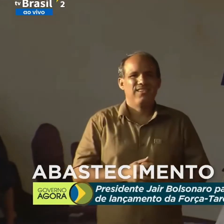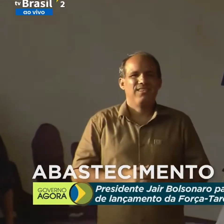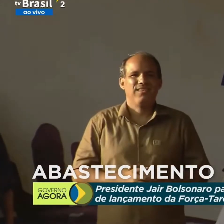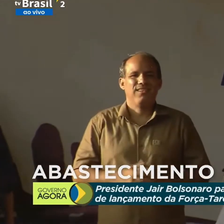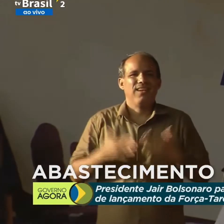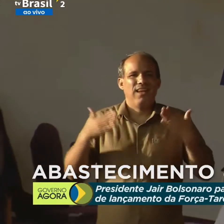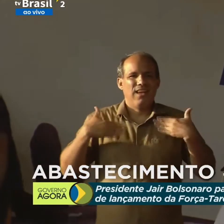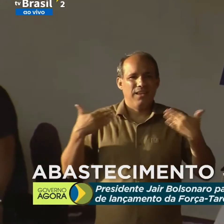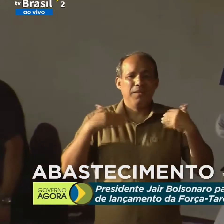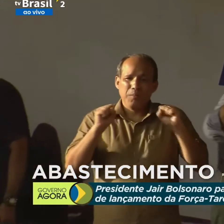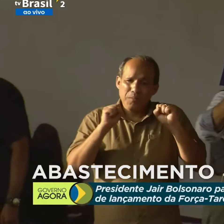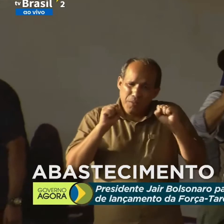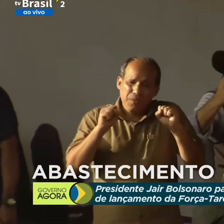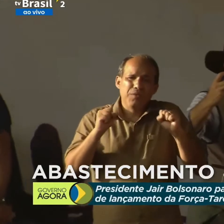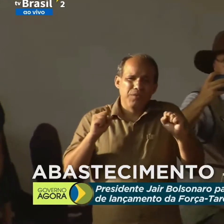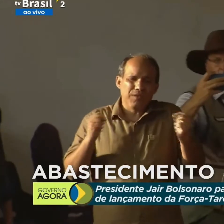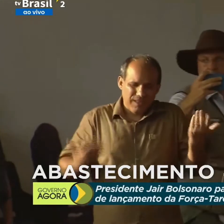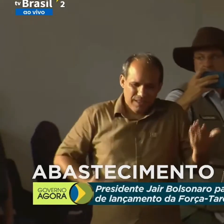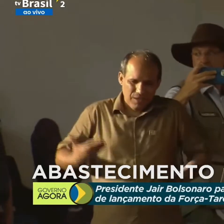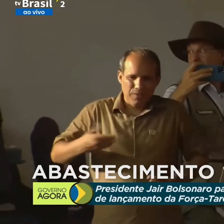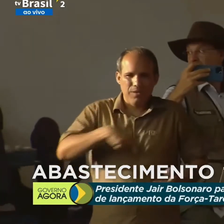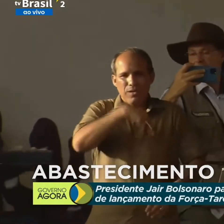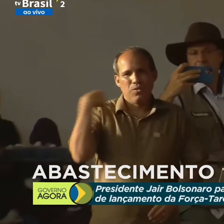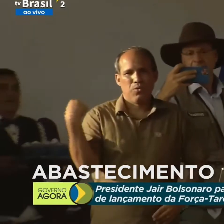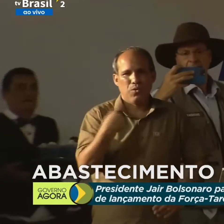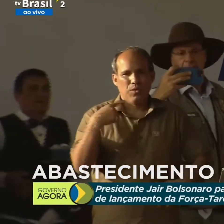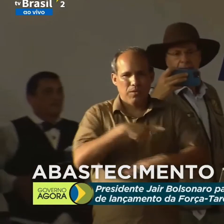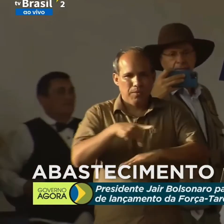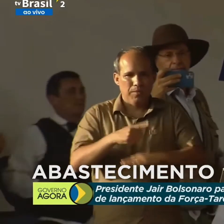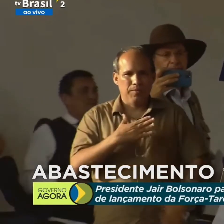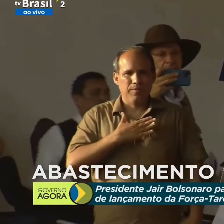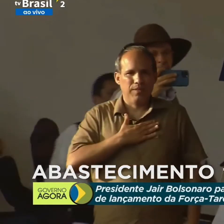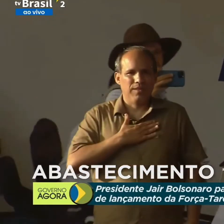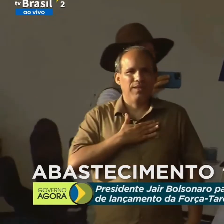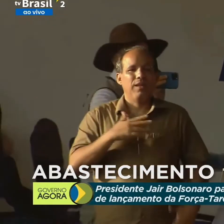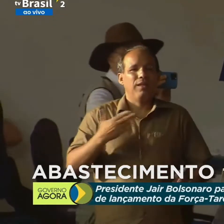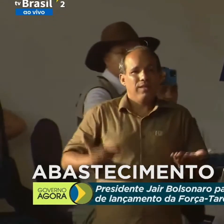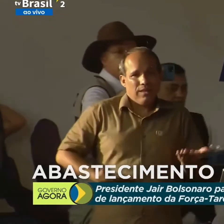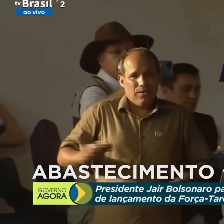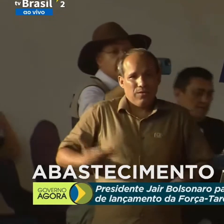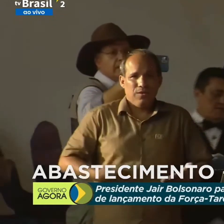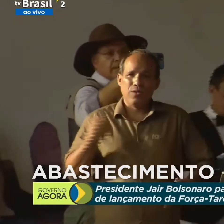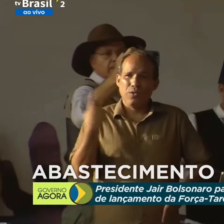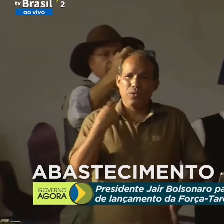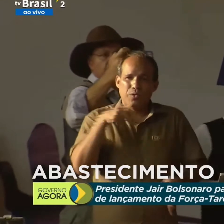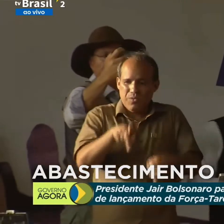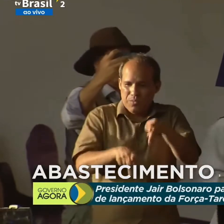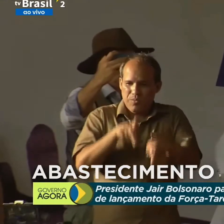A alegria de poder servir a nossa pátria, servir ao nosso povo.